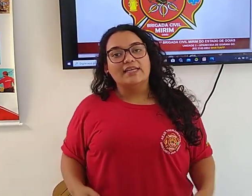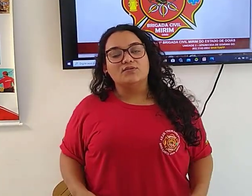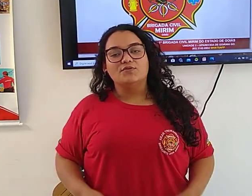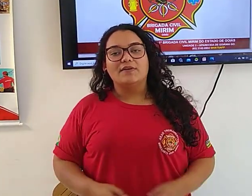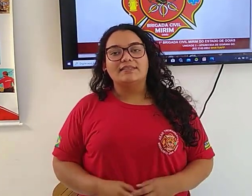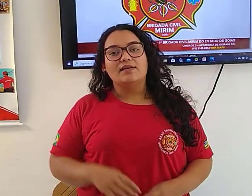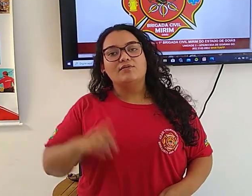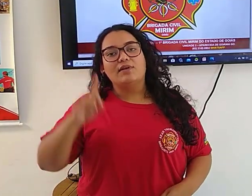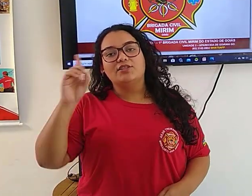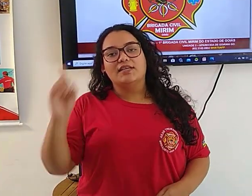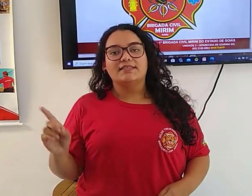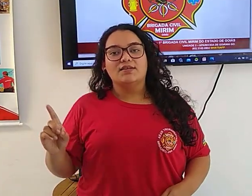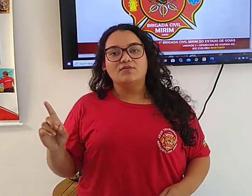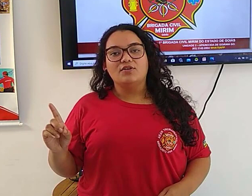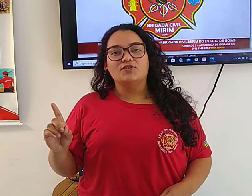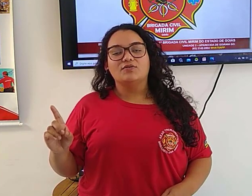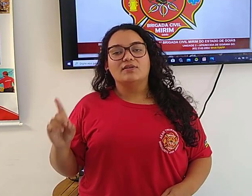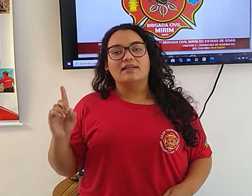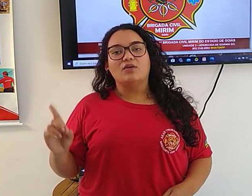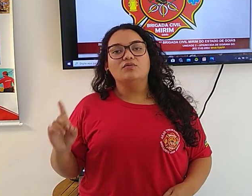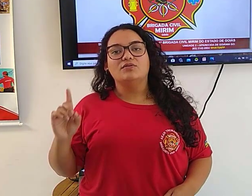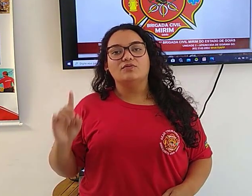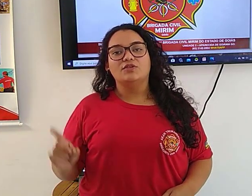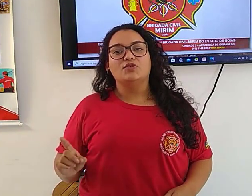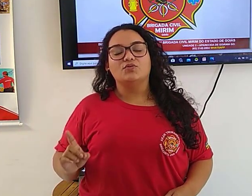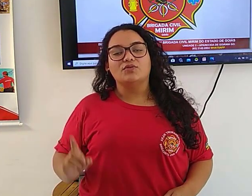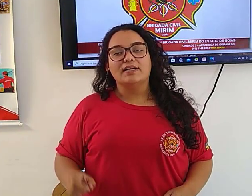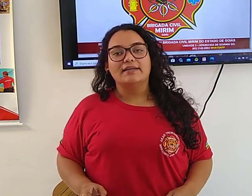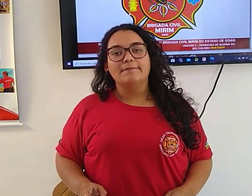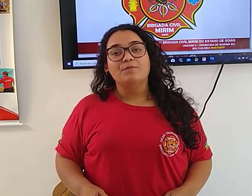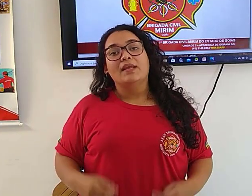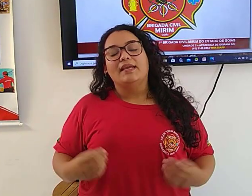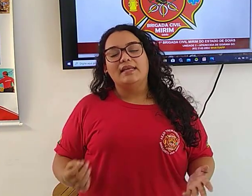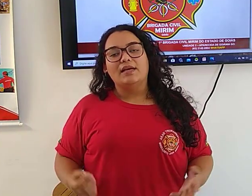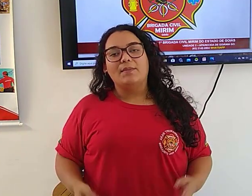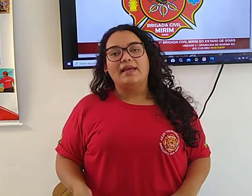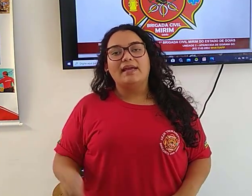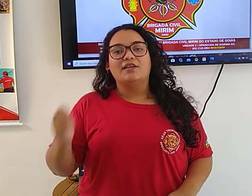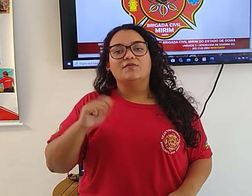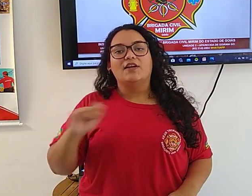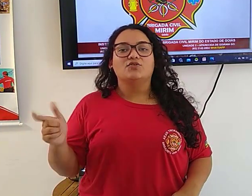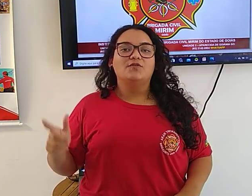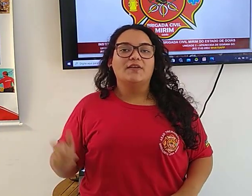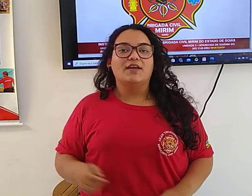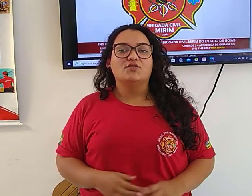de fazer a inscrição no nosso canal do Instituto ACAM e também ativar as notificações